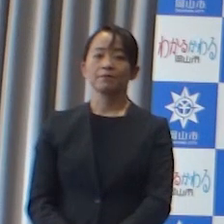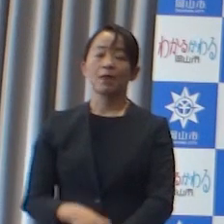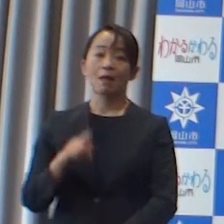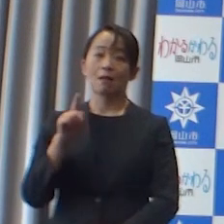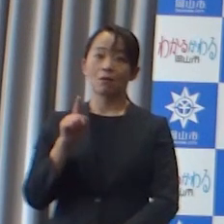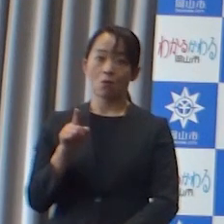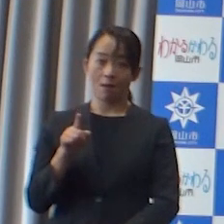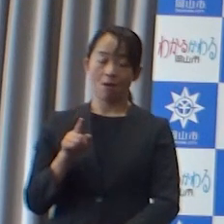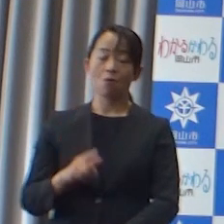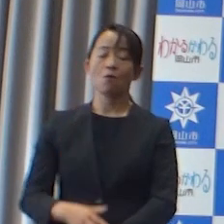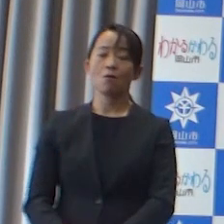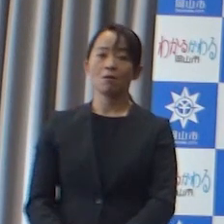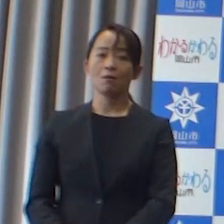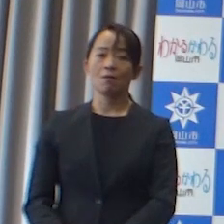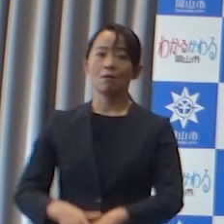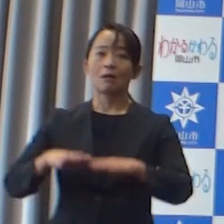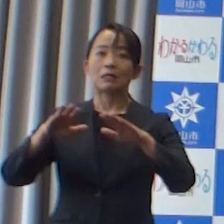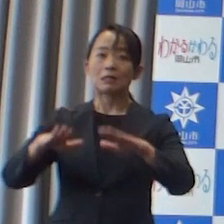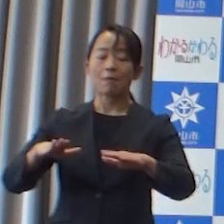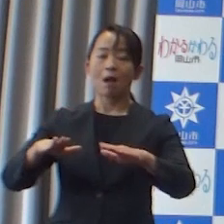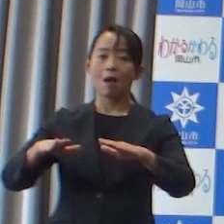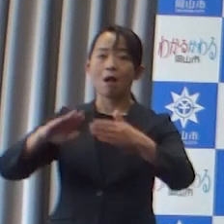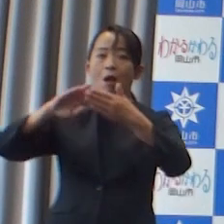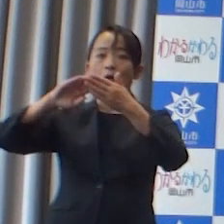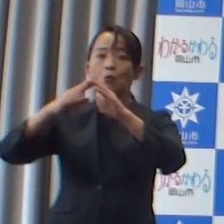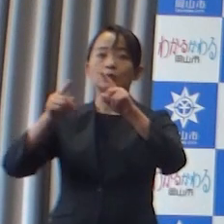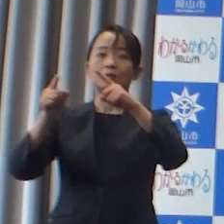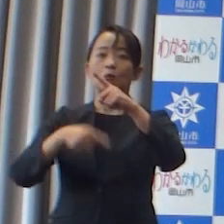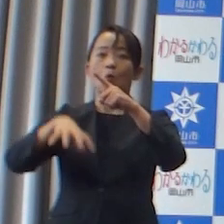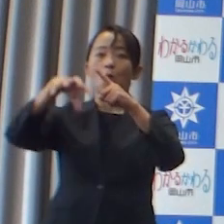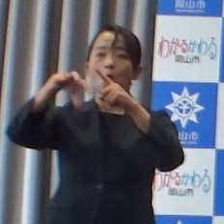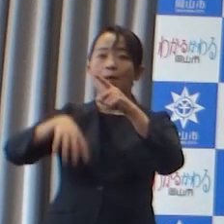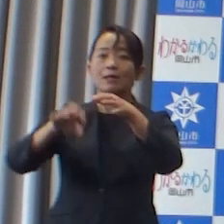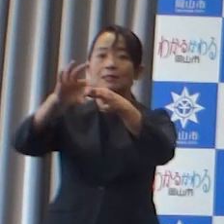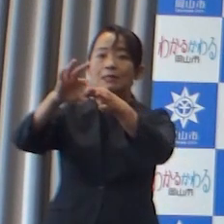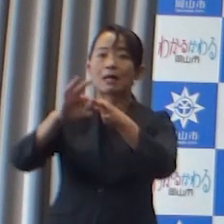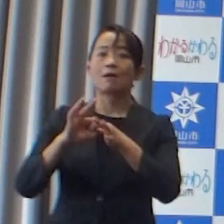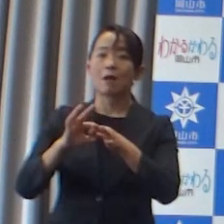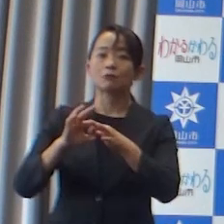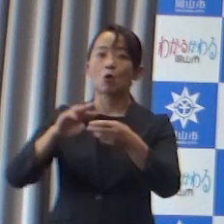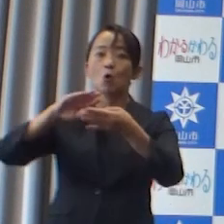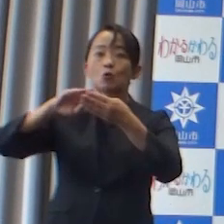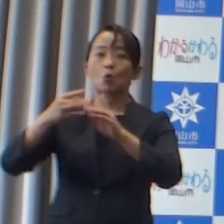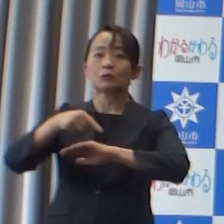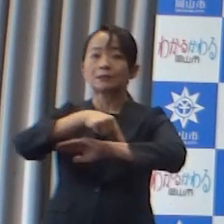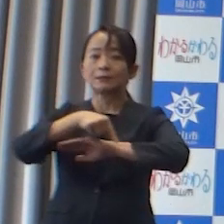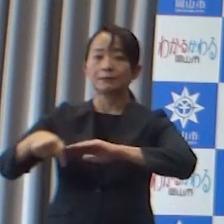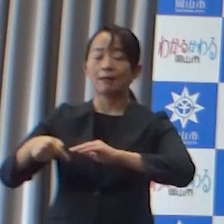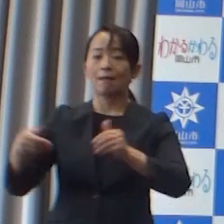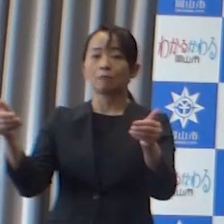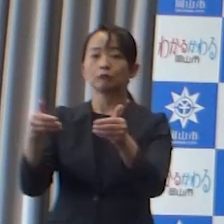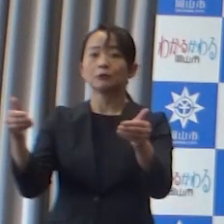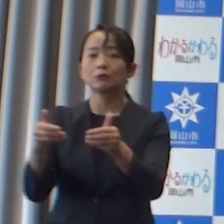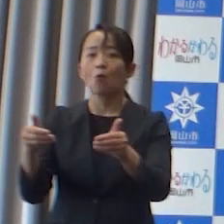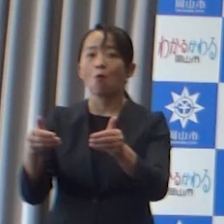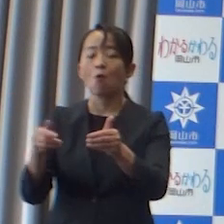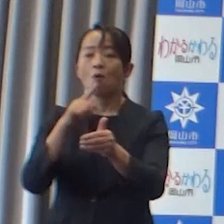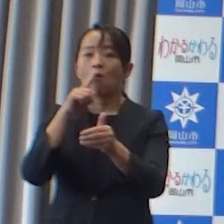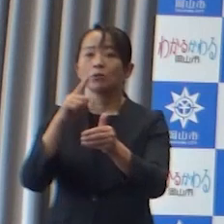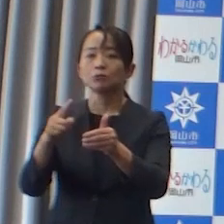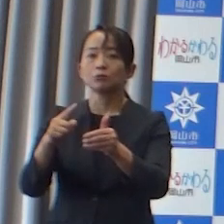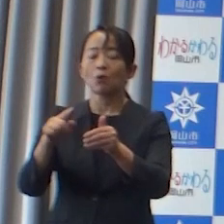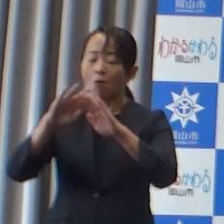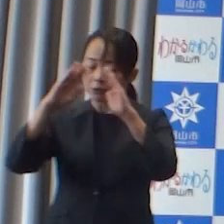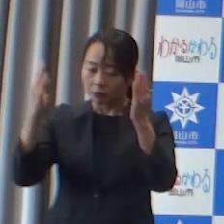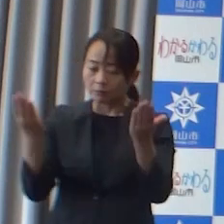これを今都市公園にかかる都市計画事業に関して言うと全て